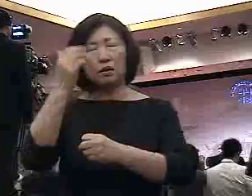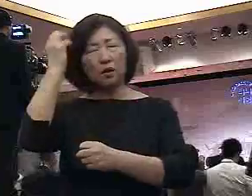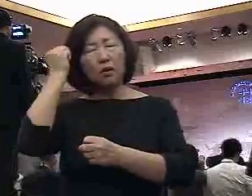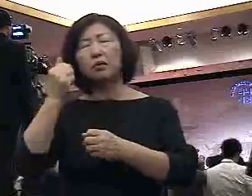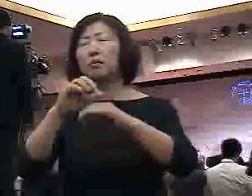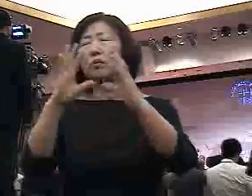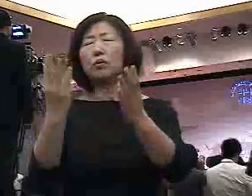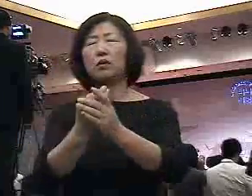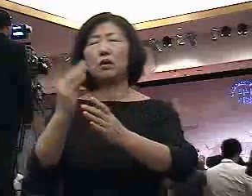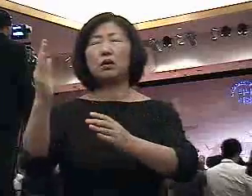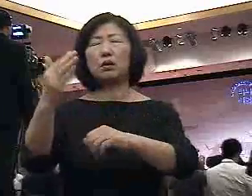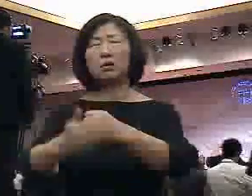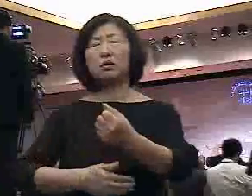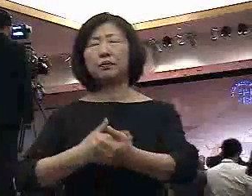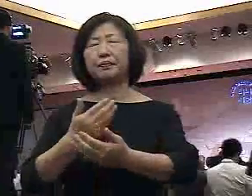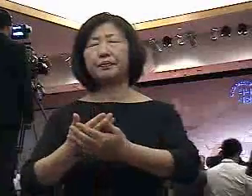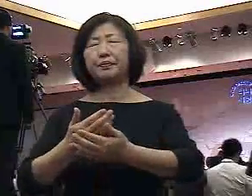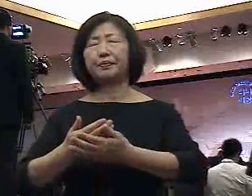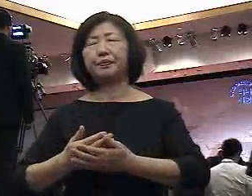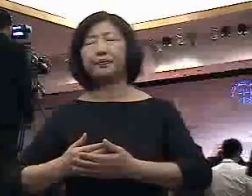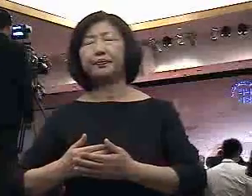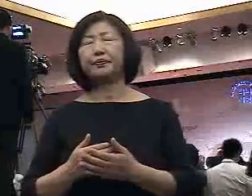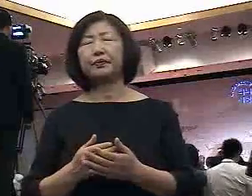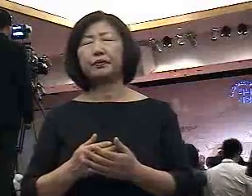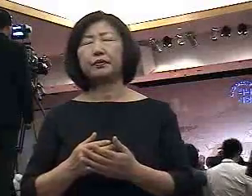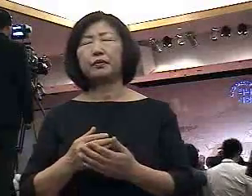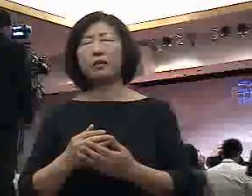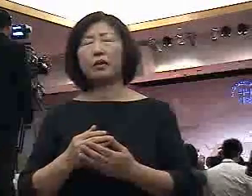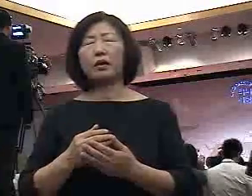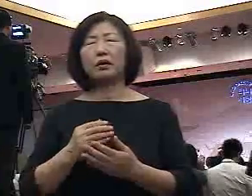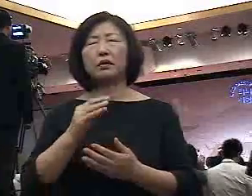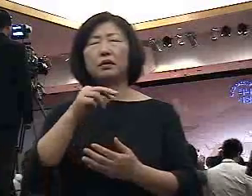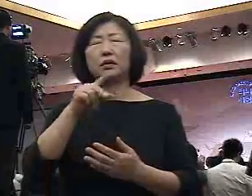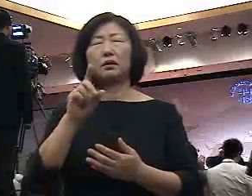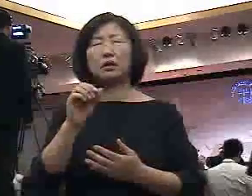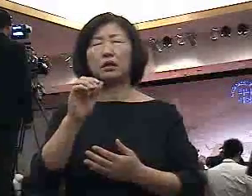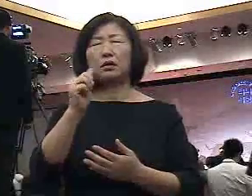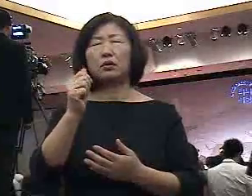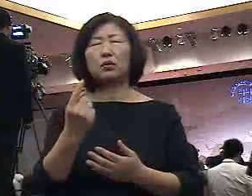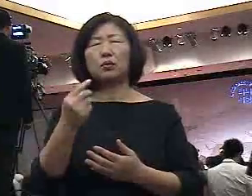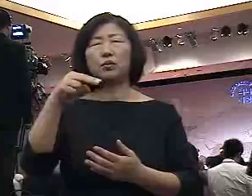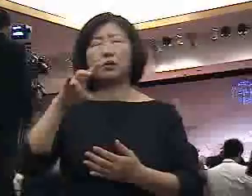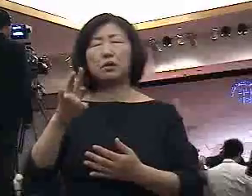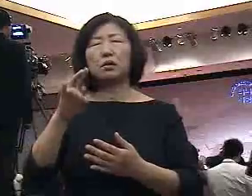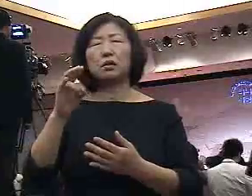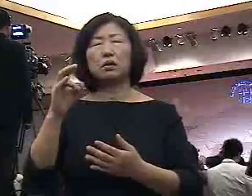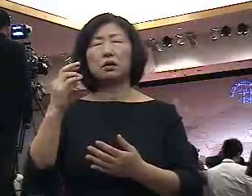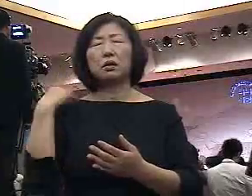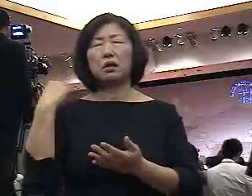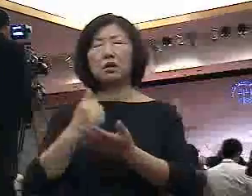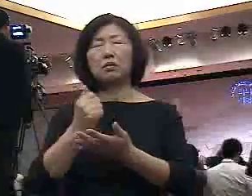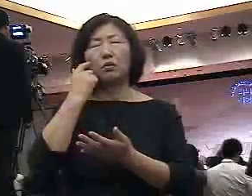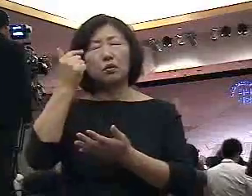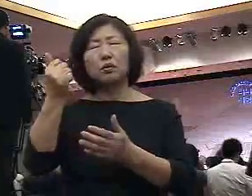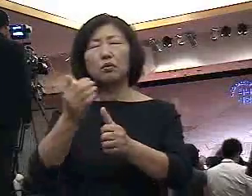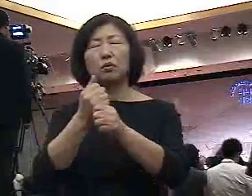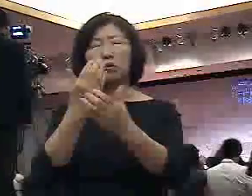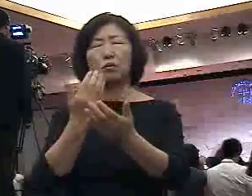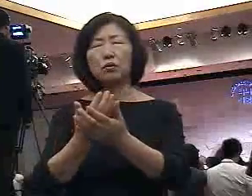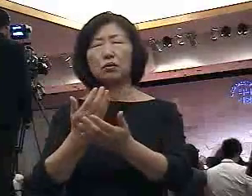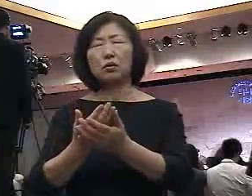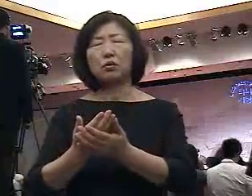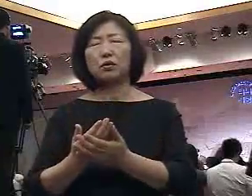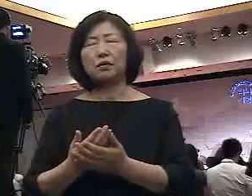우리 모두 되게 하옵소서. 산울세에서 말씀을 증거하시는 김승훈 담임 목사님을 붙들어